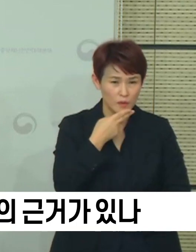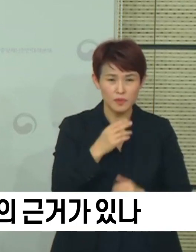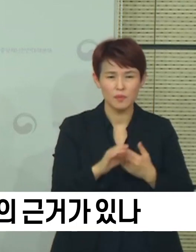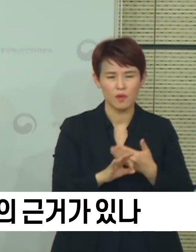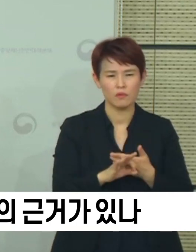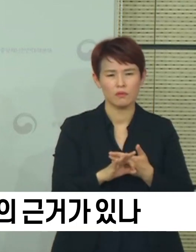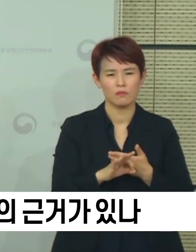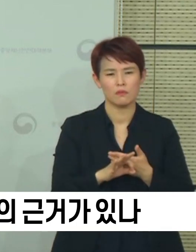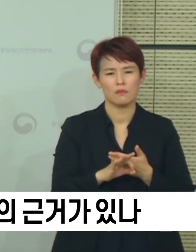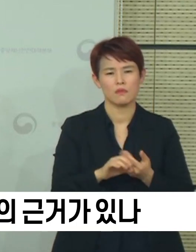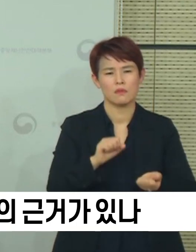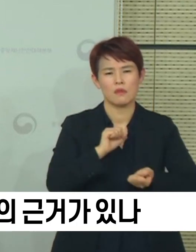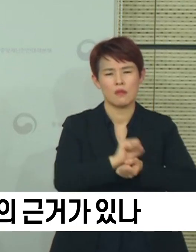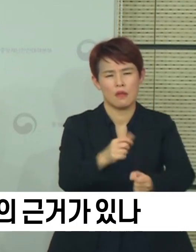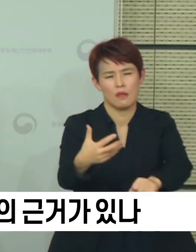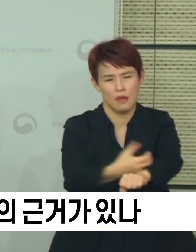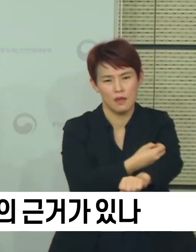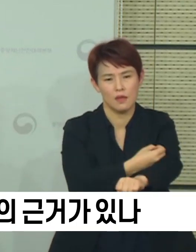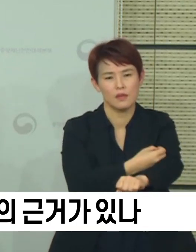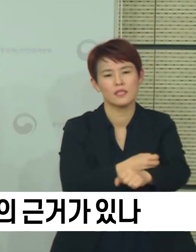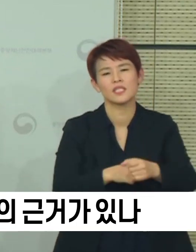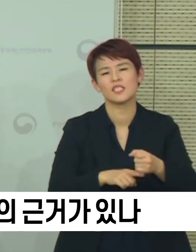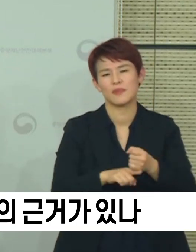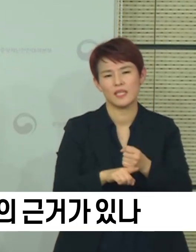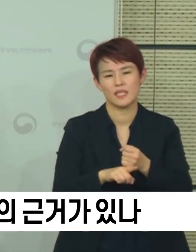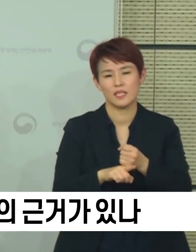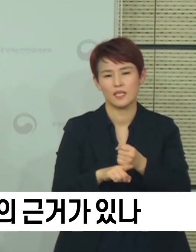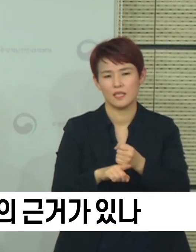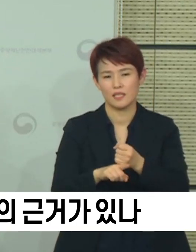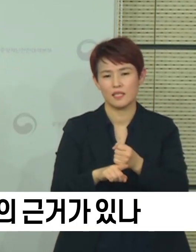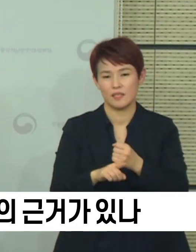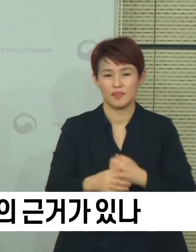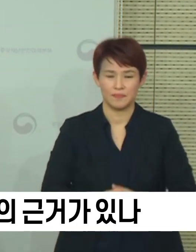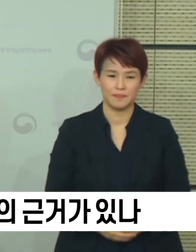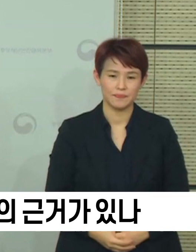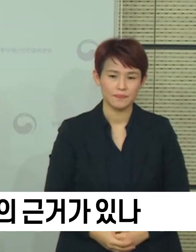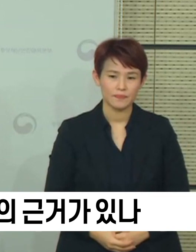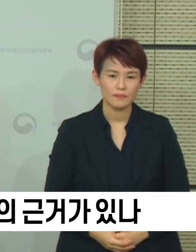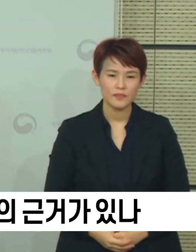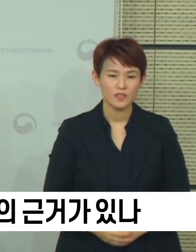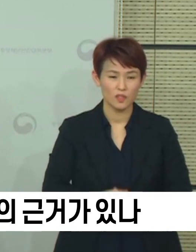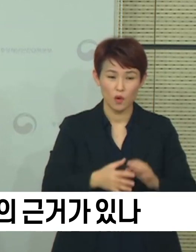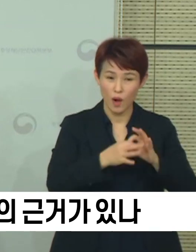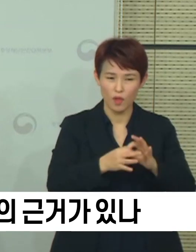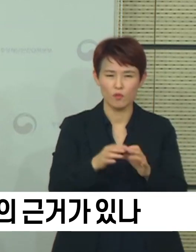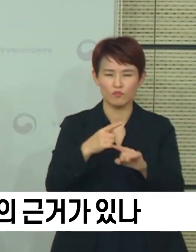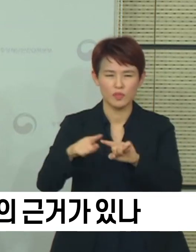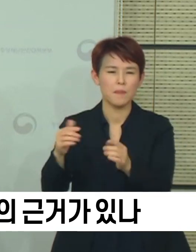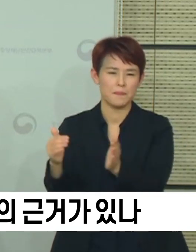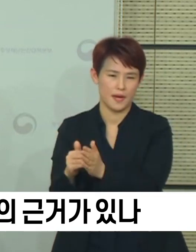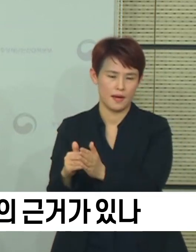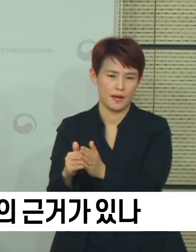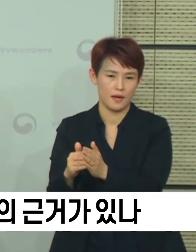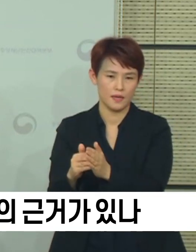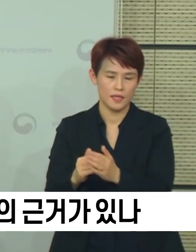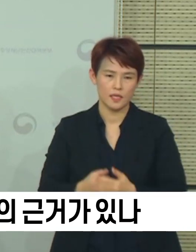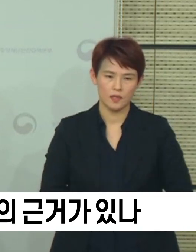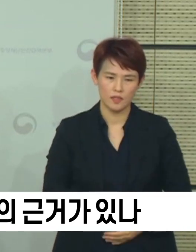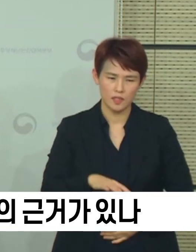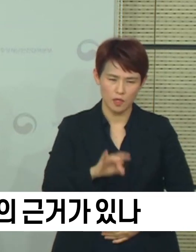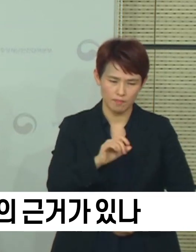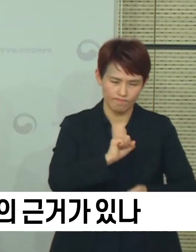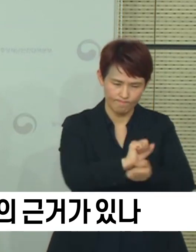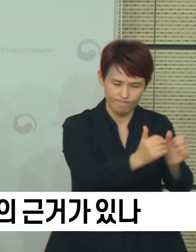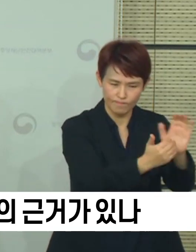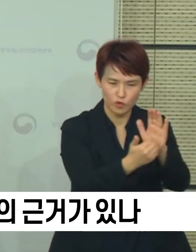그 확산세가 급증할 수 있다라는 그 분석들은 하고 있습니다. 그래서 그러한 판단에 따라서 초기 방역의